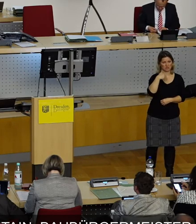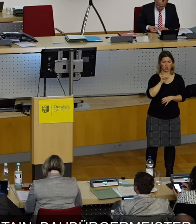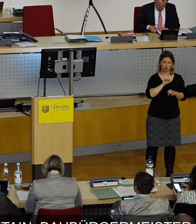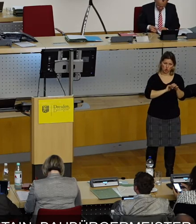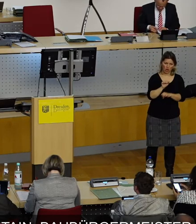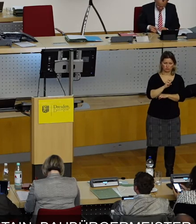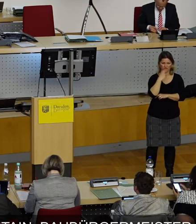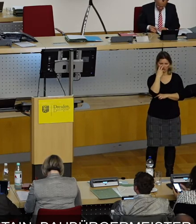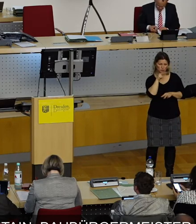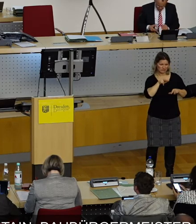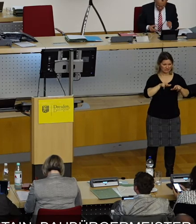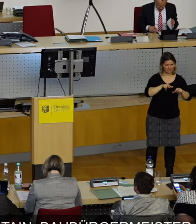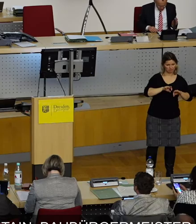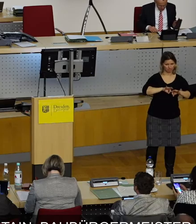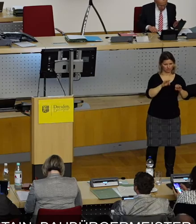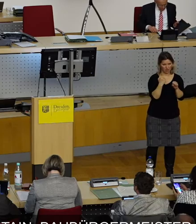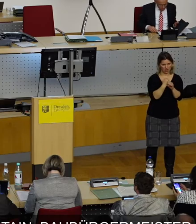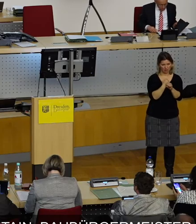das Beste zu geben.